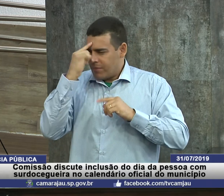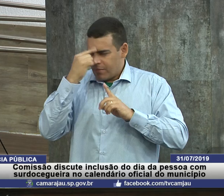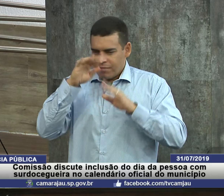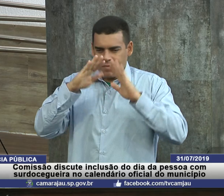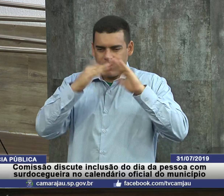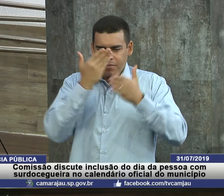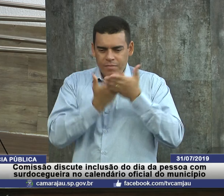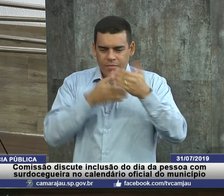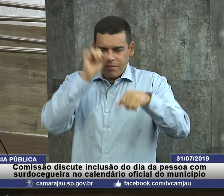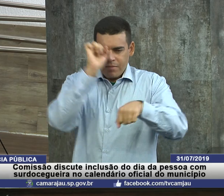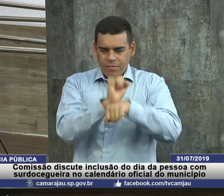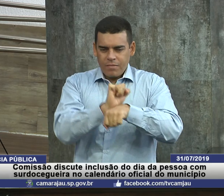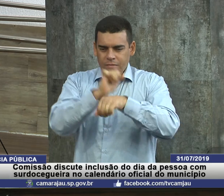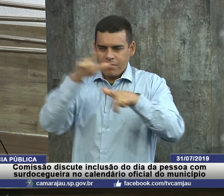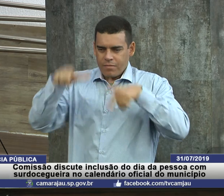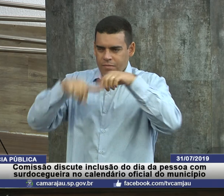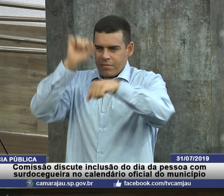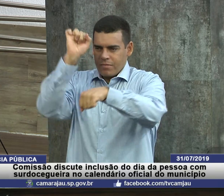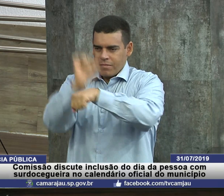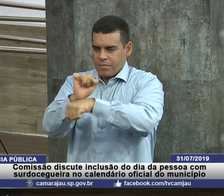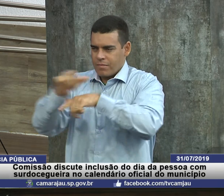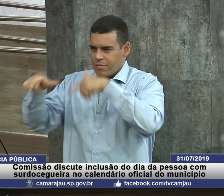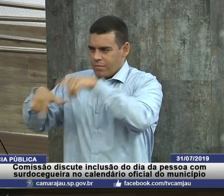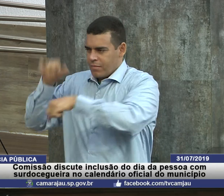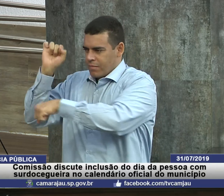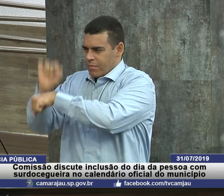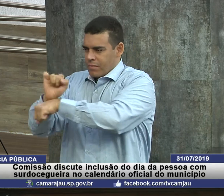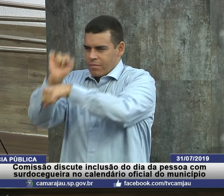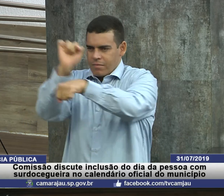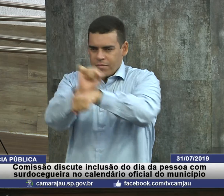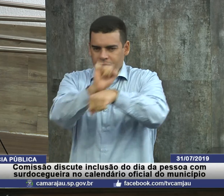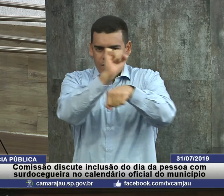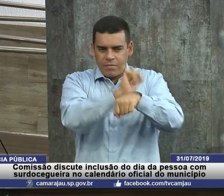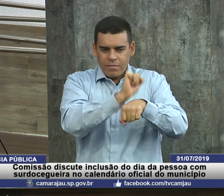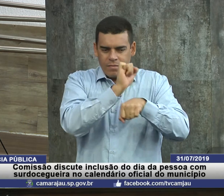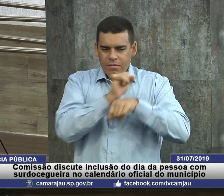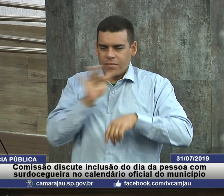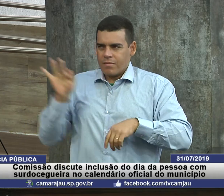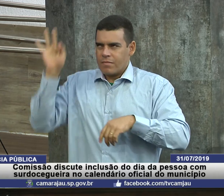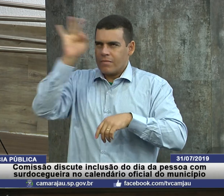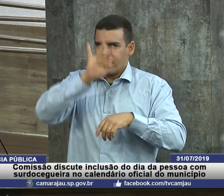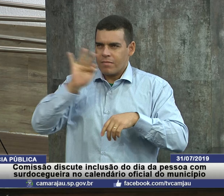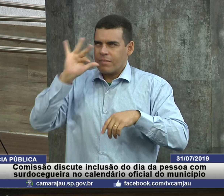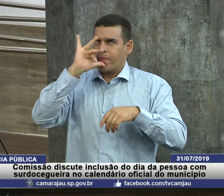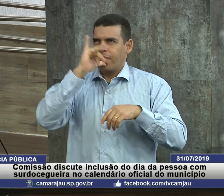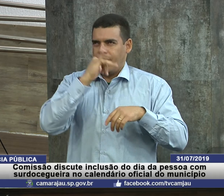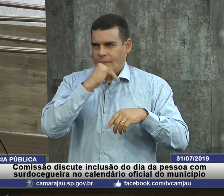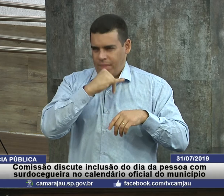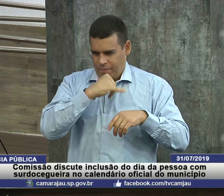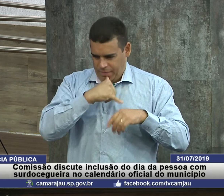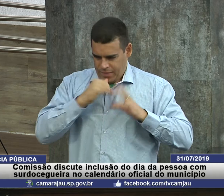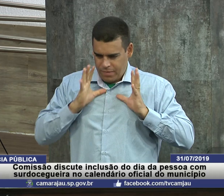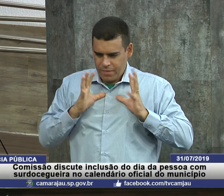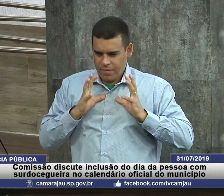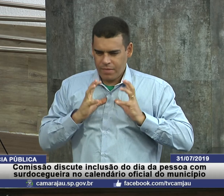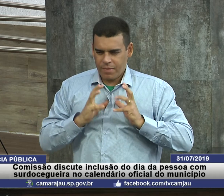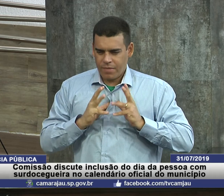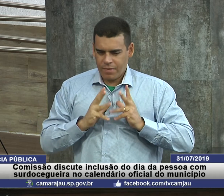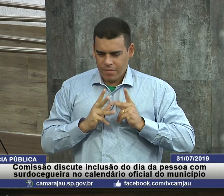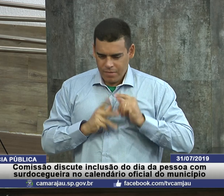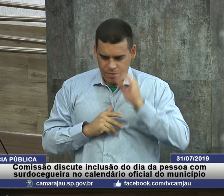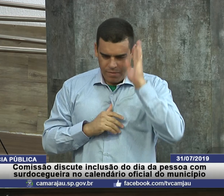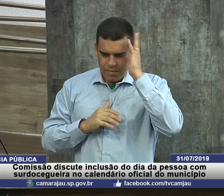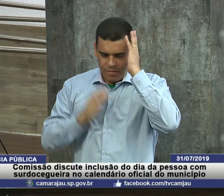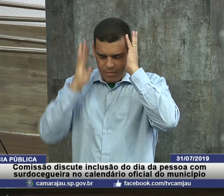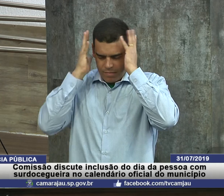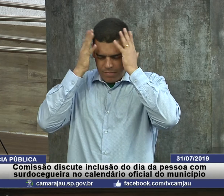ela atacou, então, na minha infância, a minha audição e, posteriormente, a minha visão. Parei um monte de coisas que eu fazia,